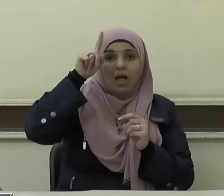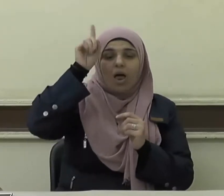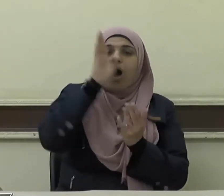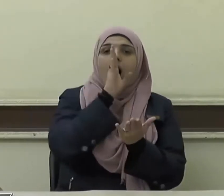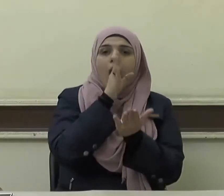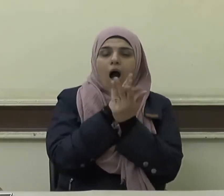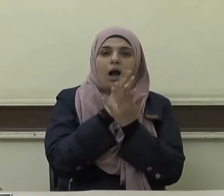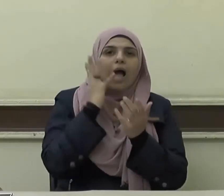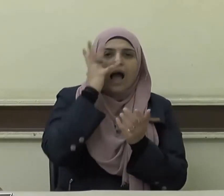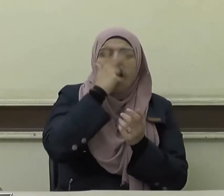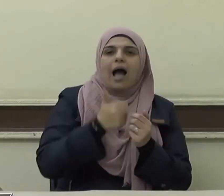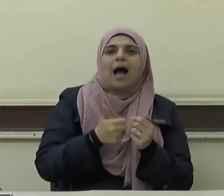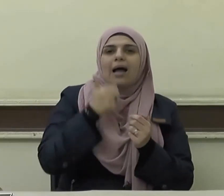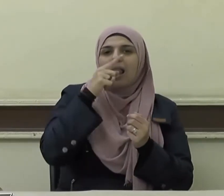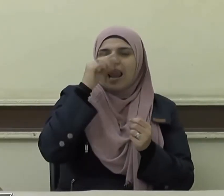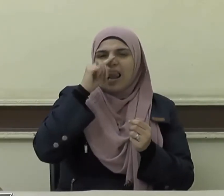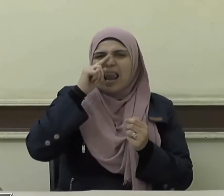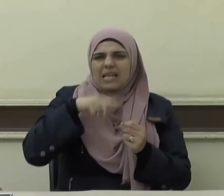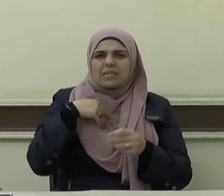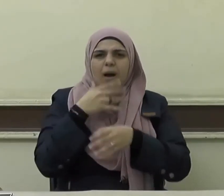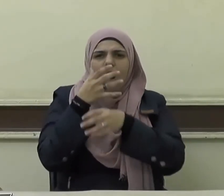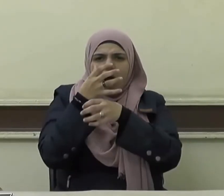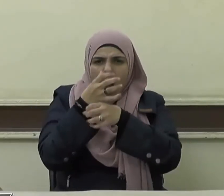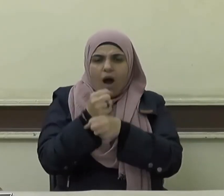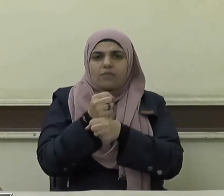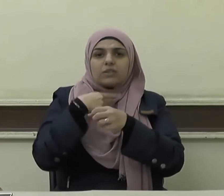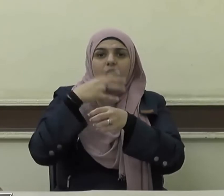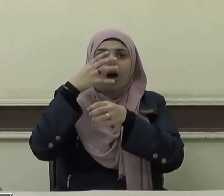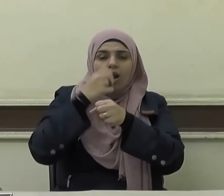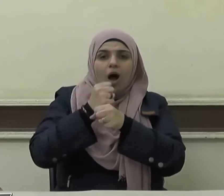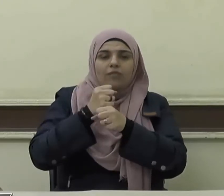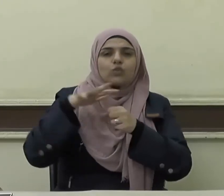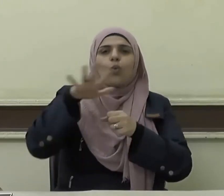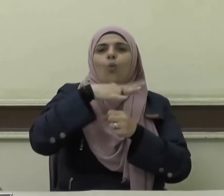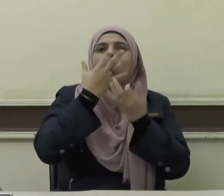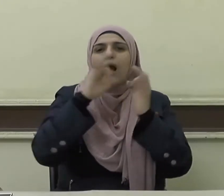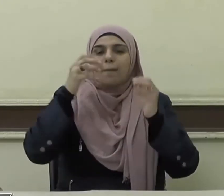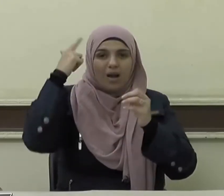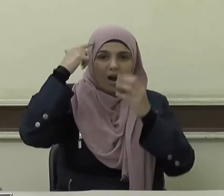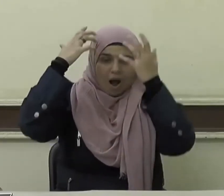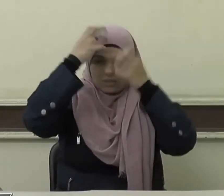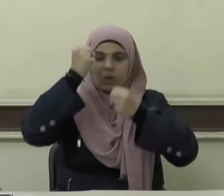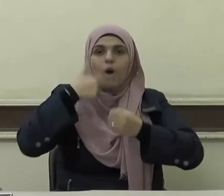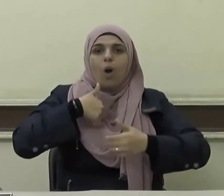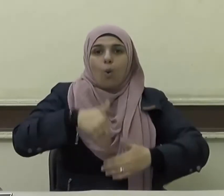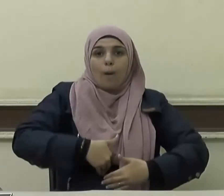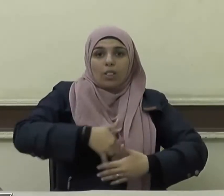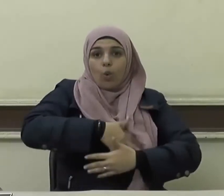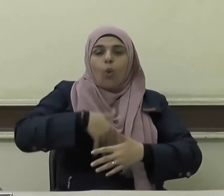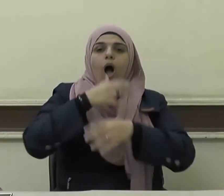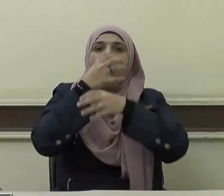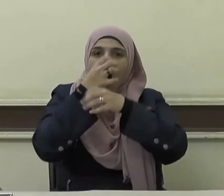الله حق الحياء أن تحفظ الرأس وما وعى والبطن وما حوى